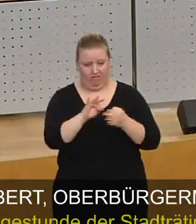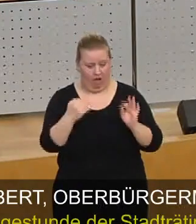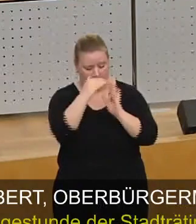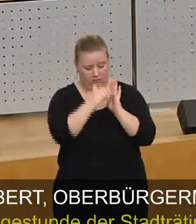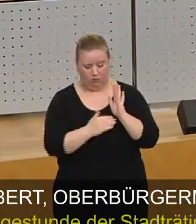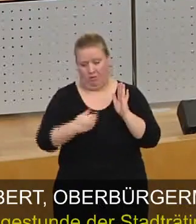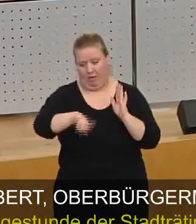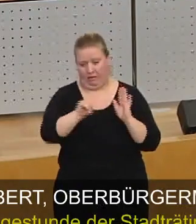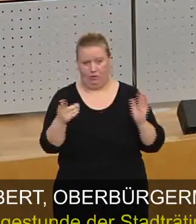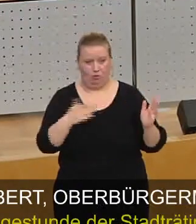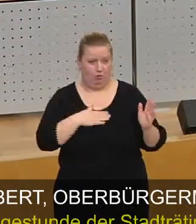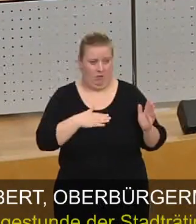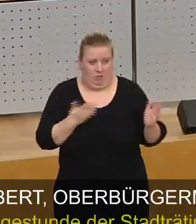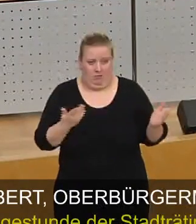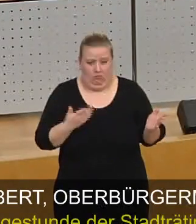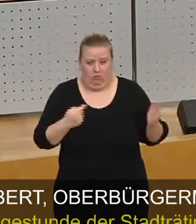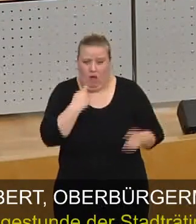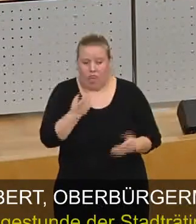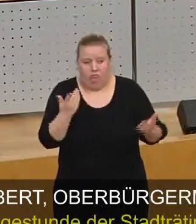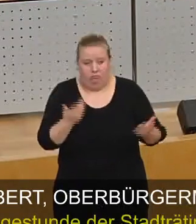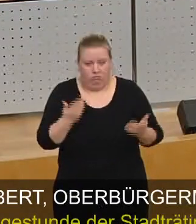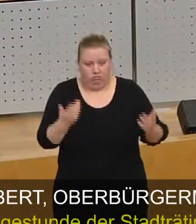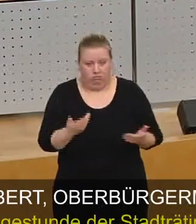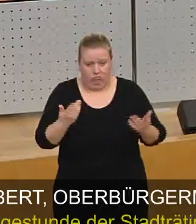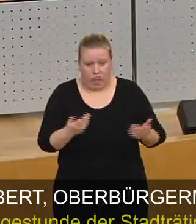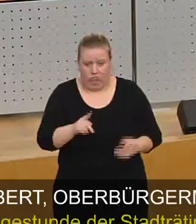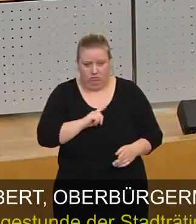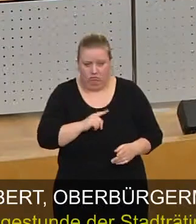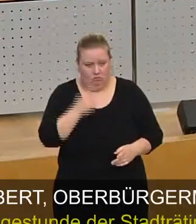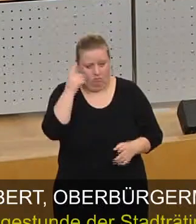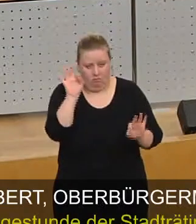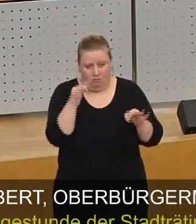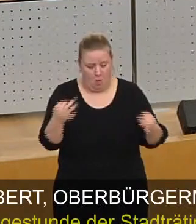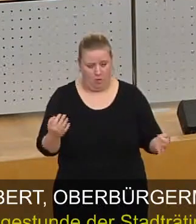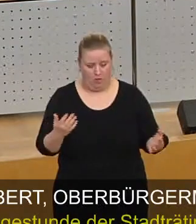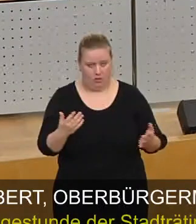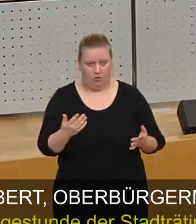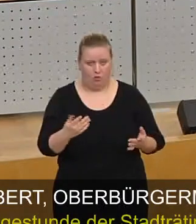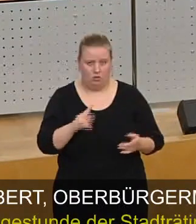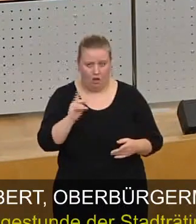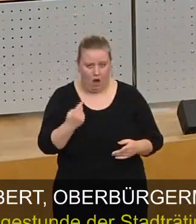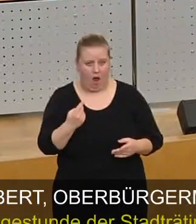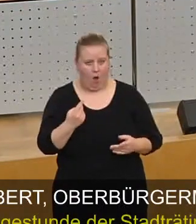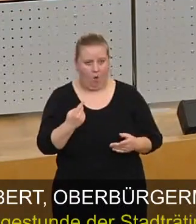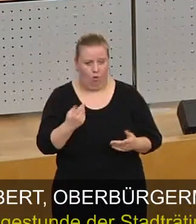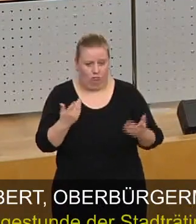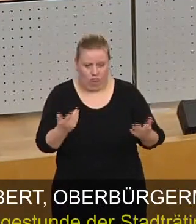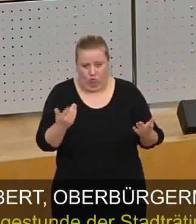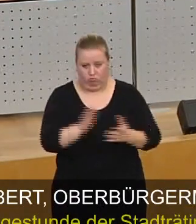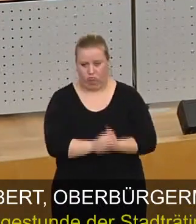nichts anderes und insoweit gibt es da keine Notwendigkeiten, Korrekturen vorzunehmen.